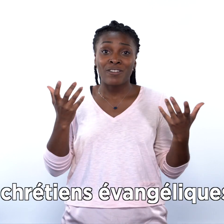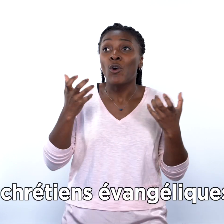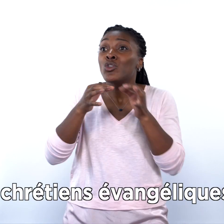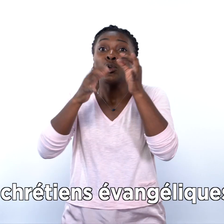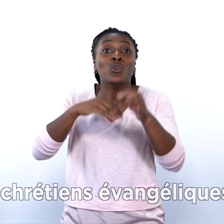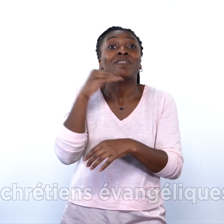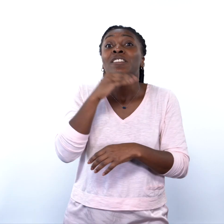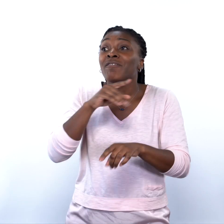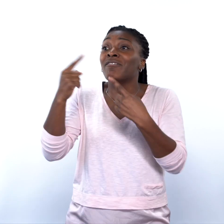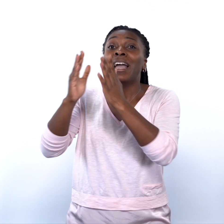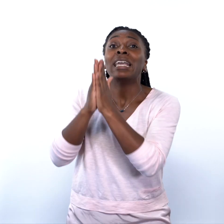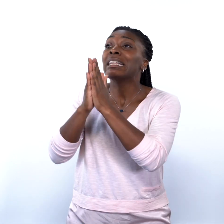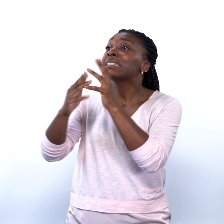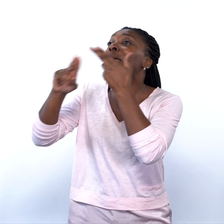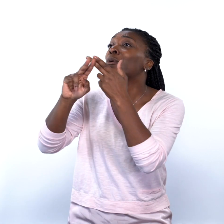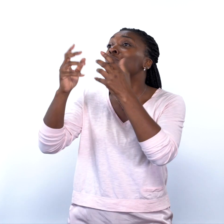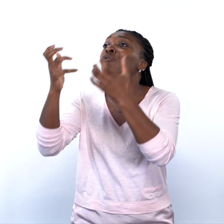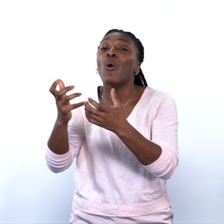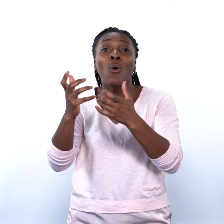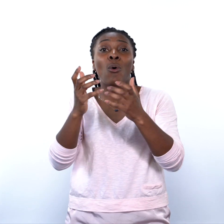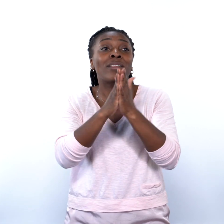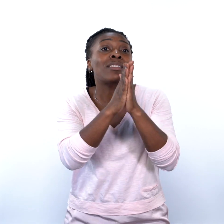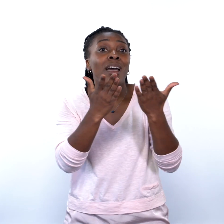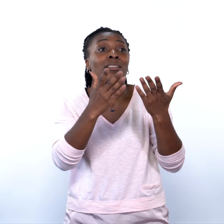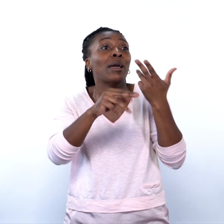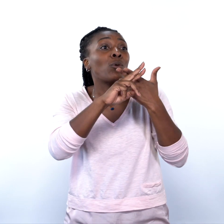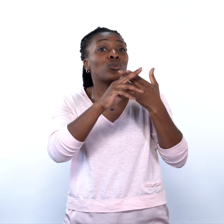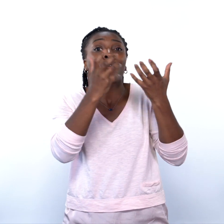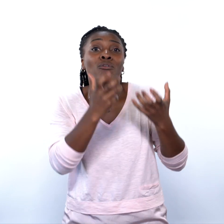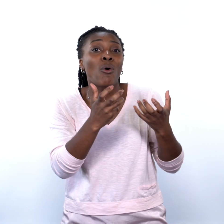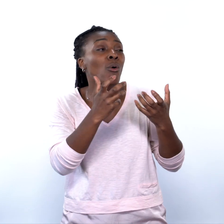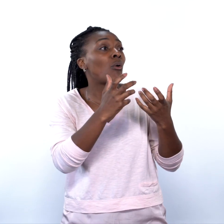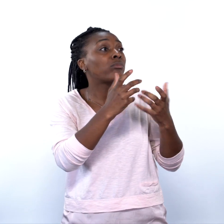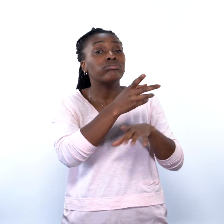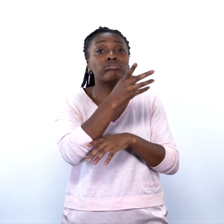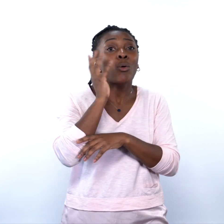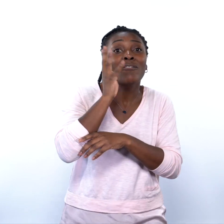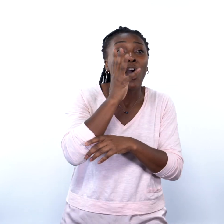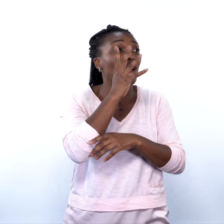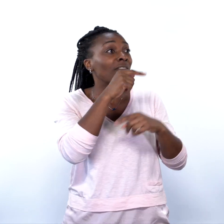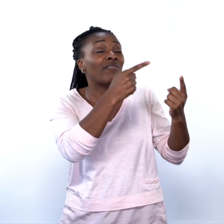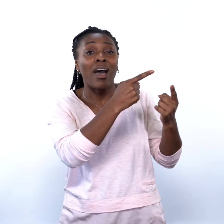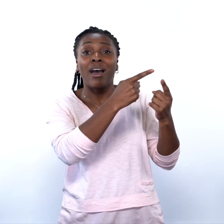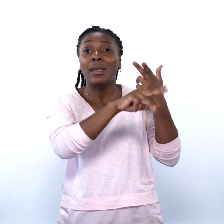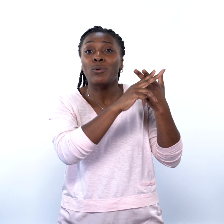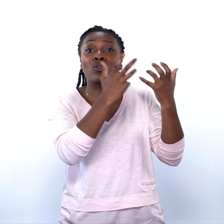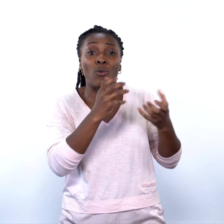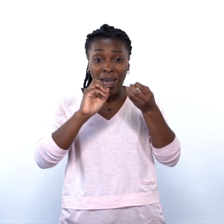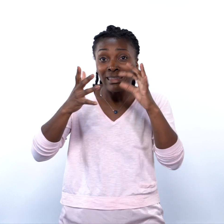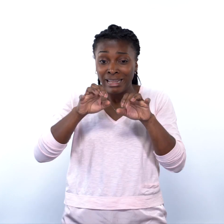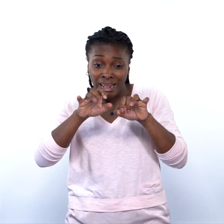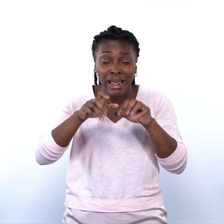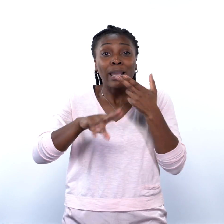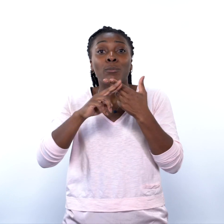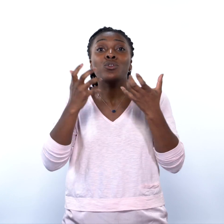des églises, dans des conférences, sur Internet, dans des bouquins à droite, à gauche, de toutes sortes de façons, cherchent rapidement une solution à un problème